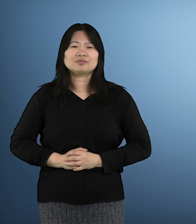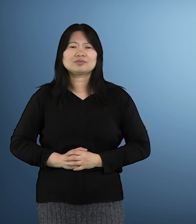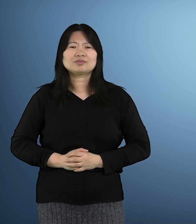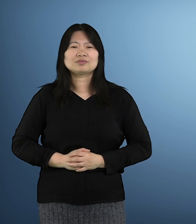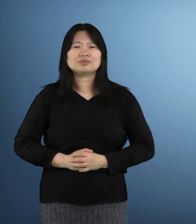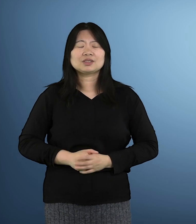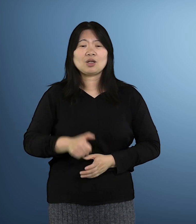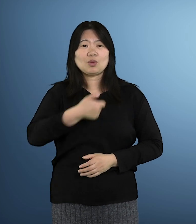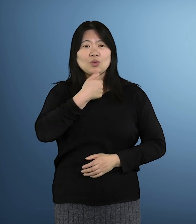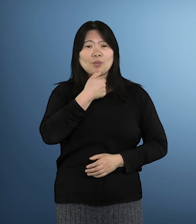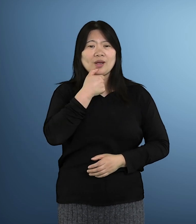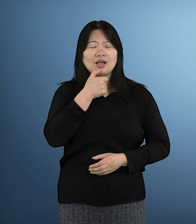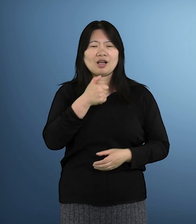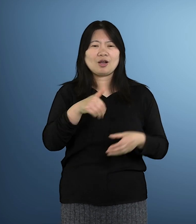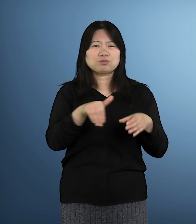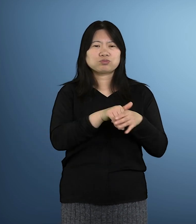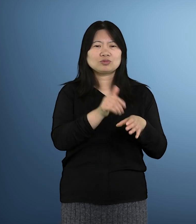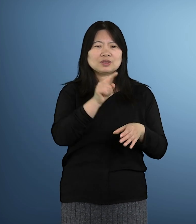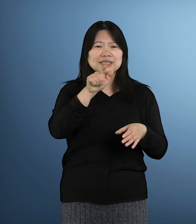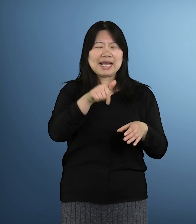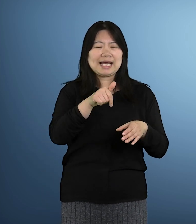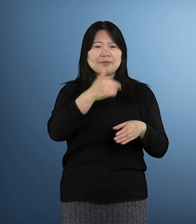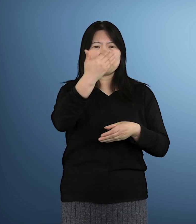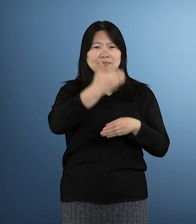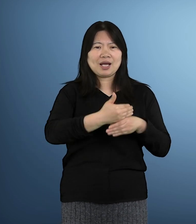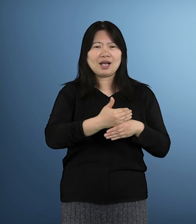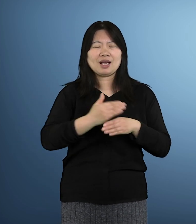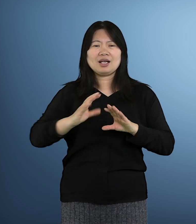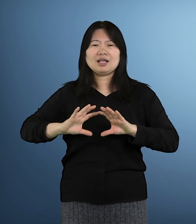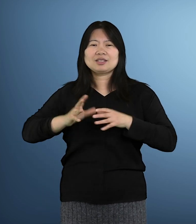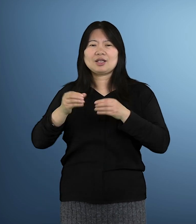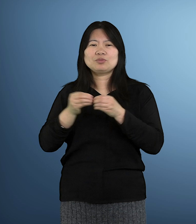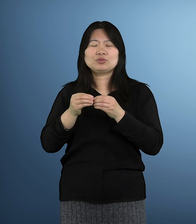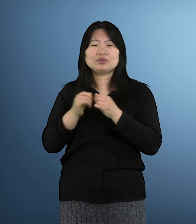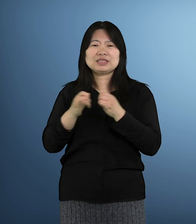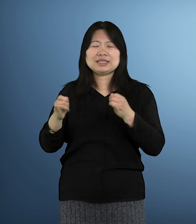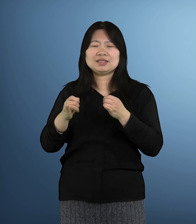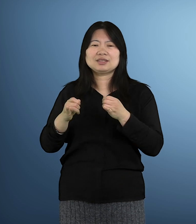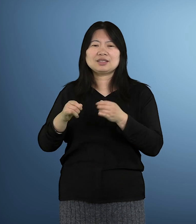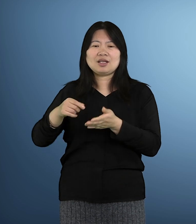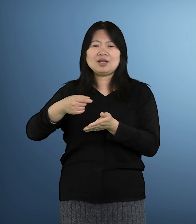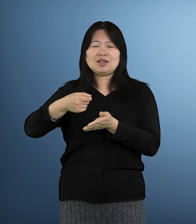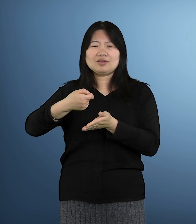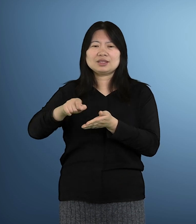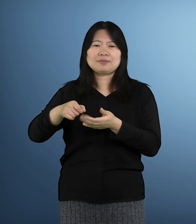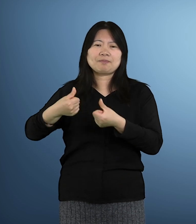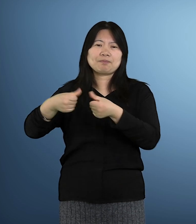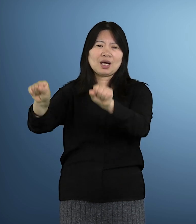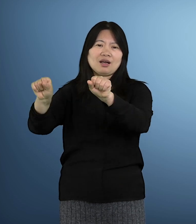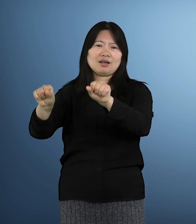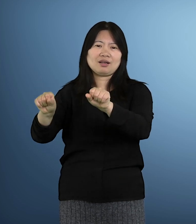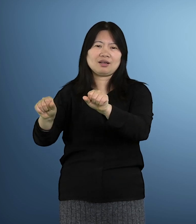문학이 입을 닫으면 세계의 문인이 붓을 꺾었고,